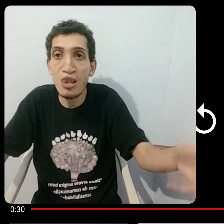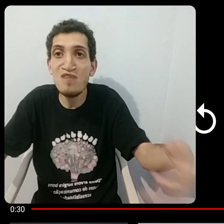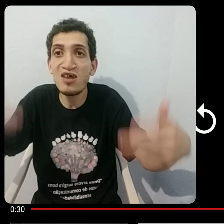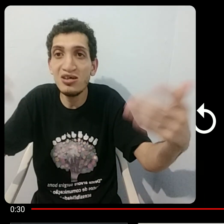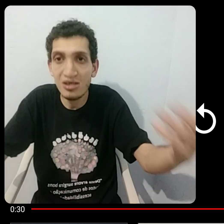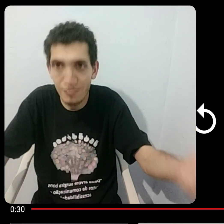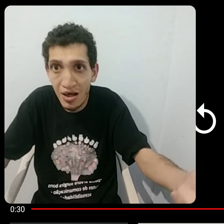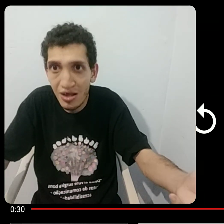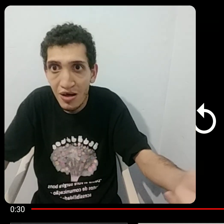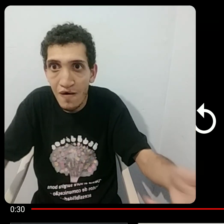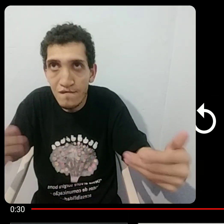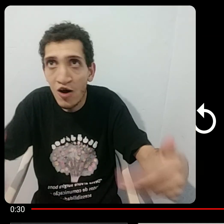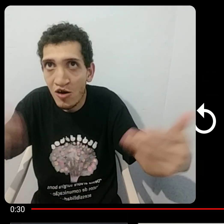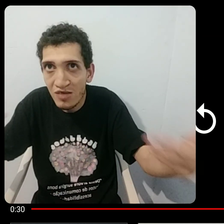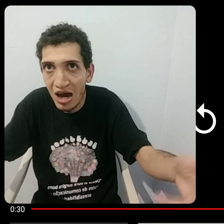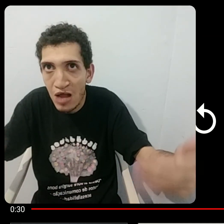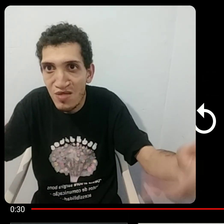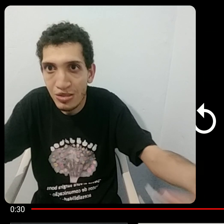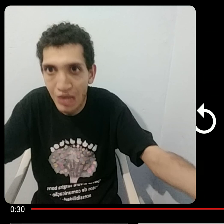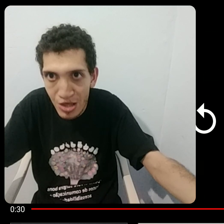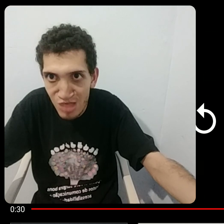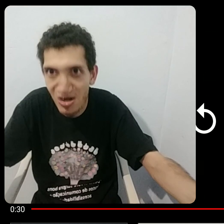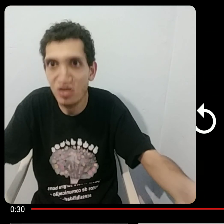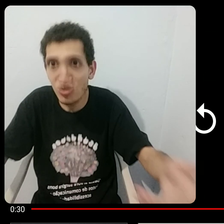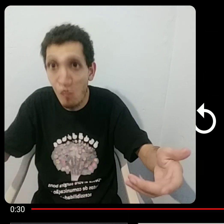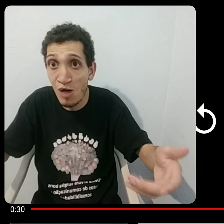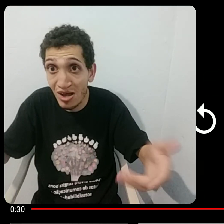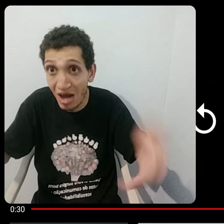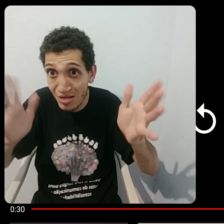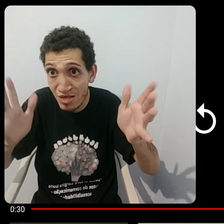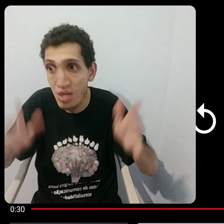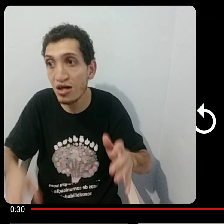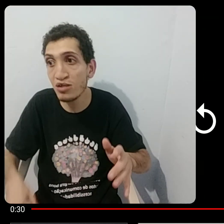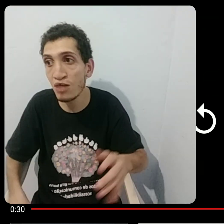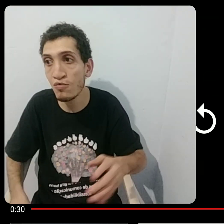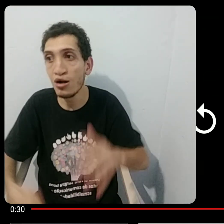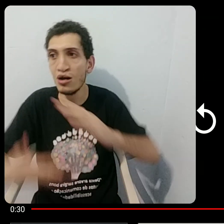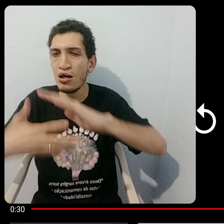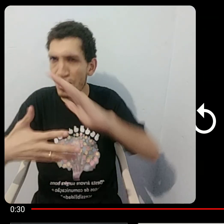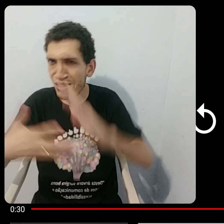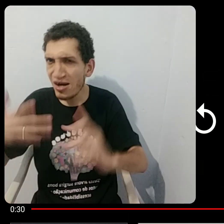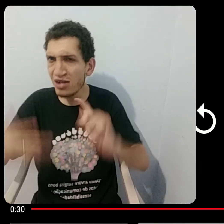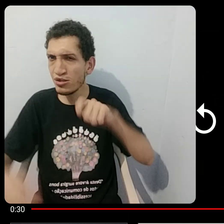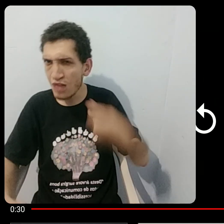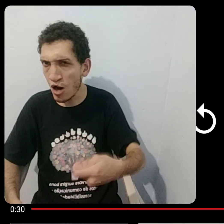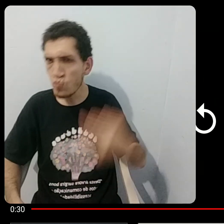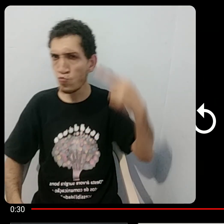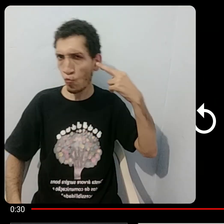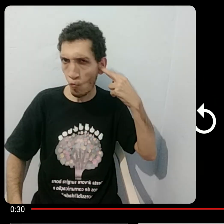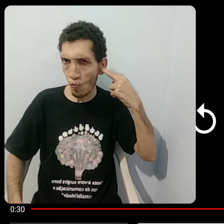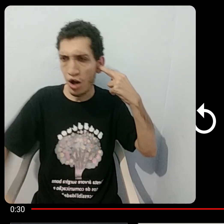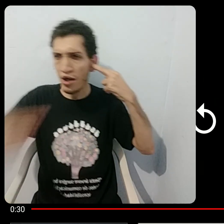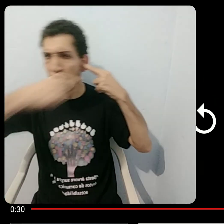Libras, né? Qual é o significado desse sinal em Libras? De novo a minha sinalização, ó. Libra e sinal.